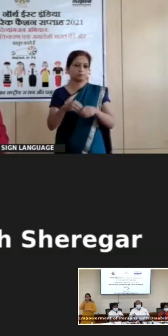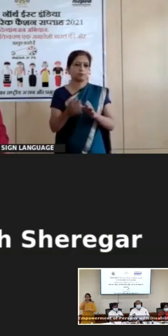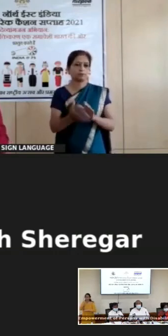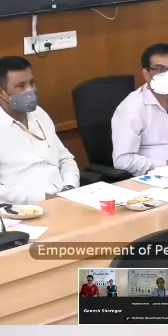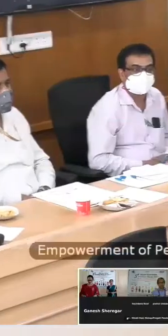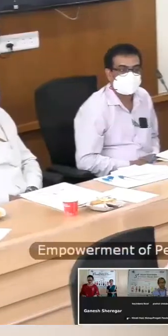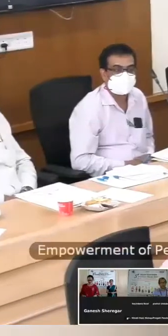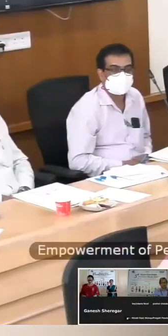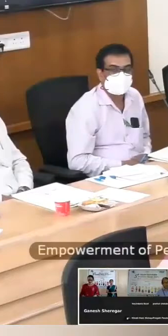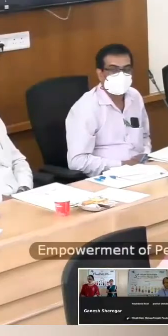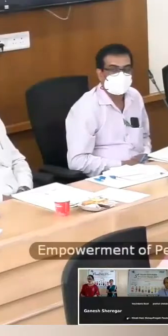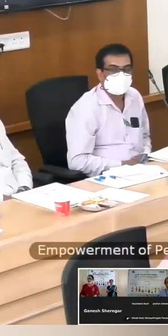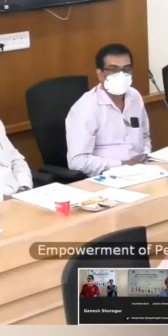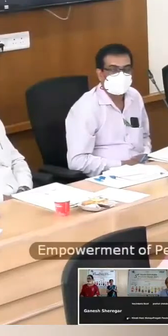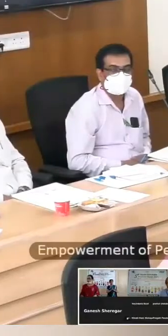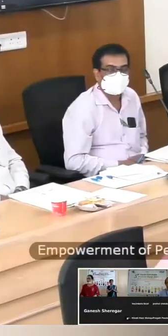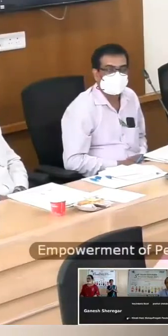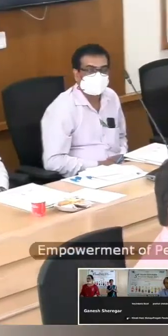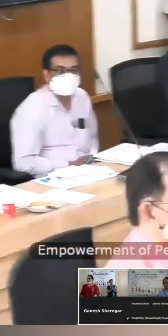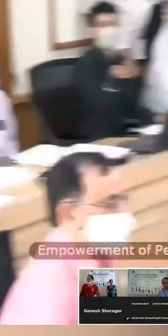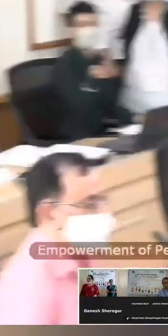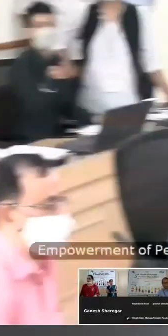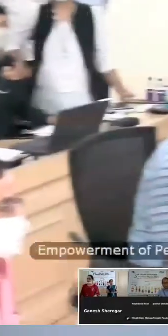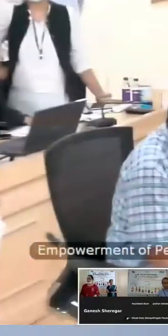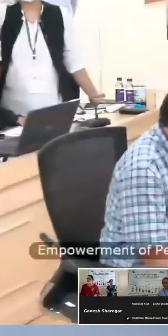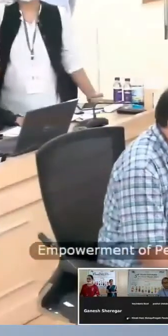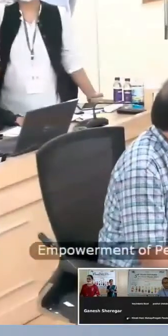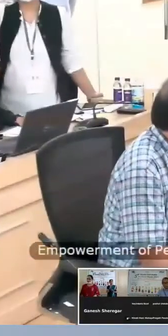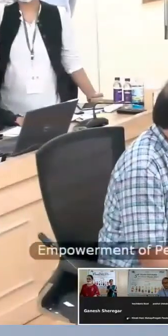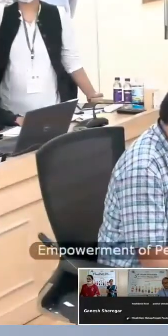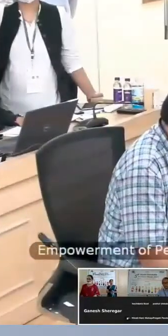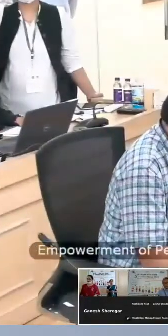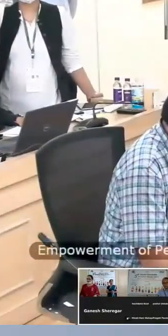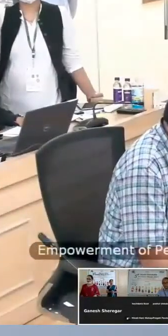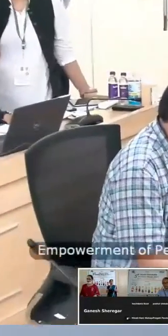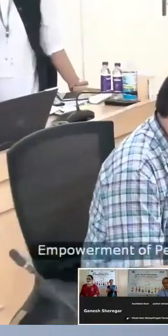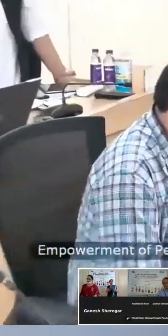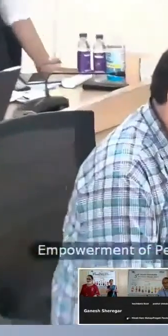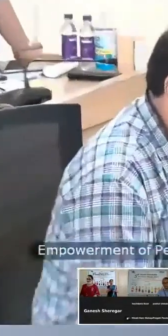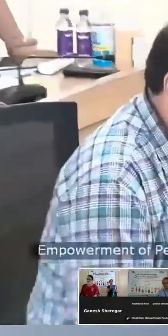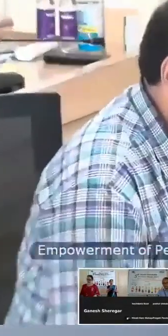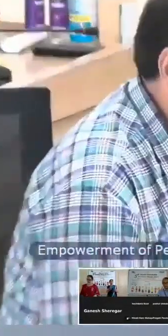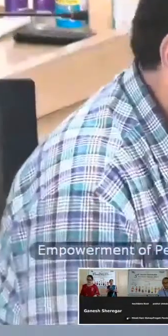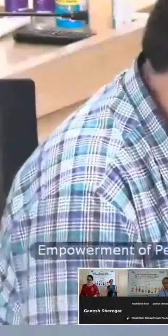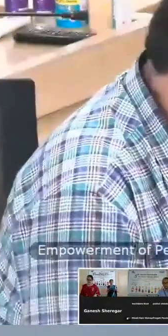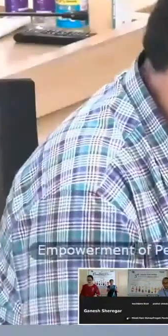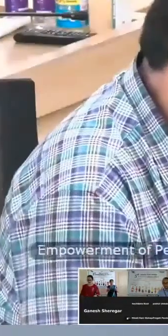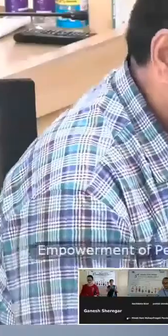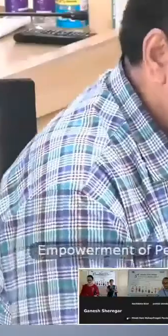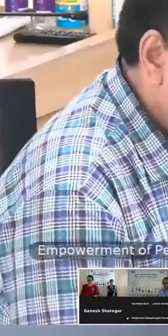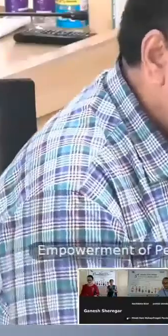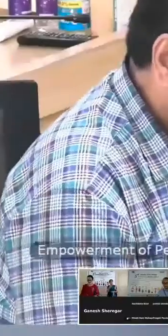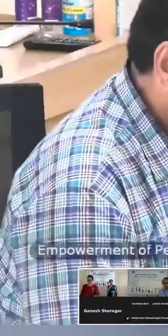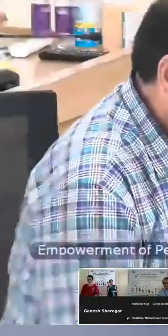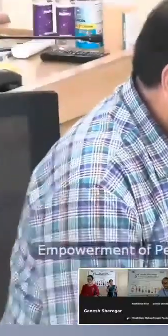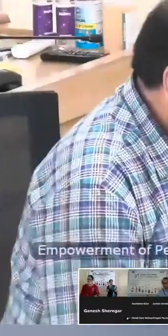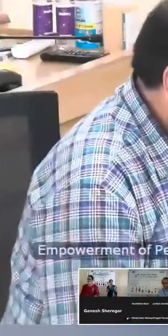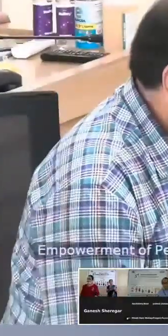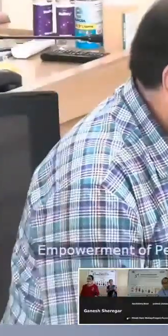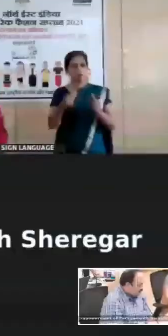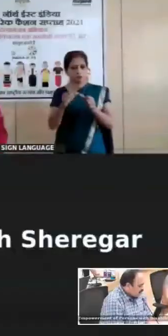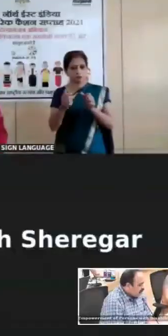करें। नमस्कार। माननीय केंद्रीय मंत्री डॉक्टर वीरेंद्र कुमार जी, माननीय राज्य मंत्री श्री रामदास आठवले जी,